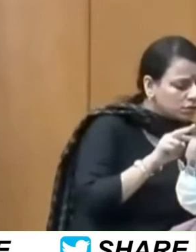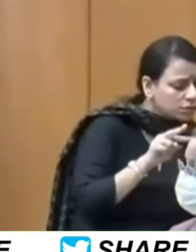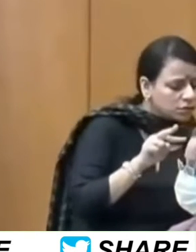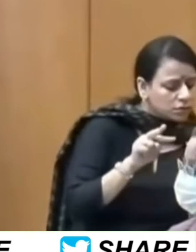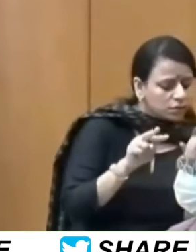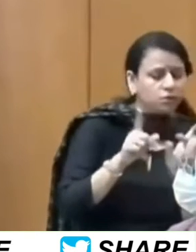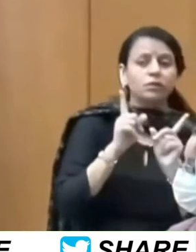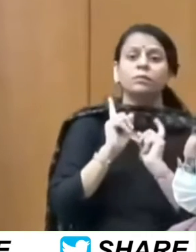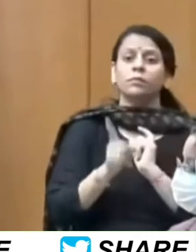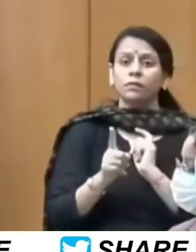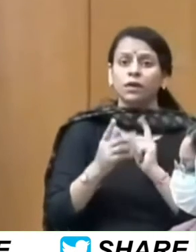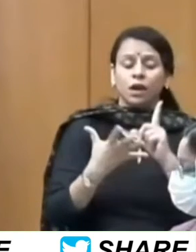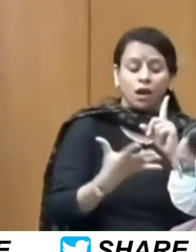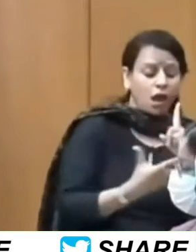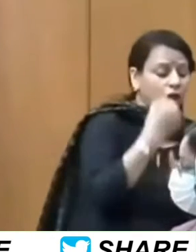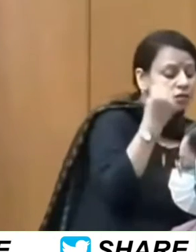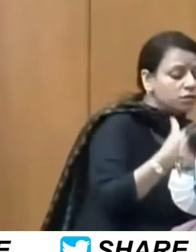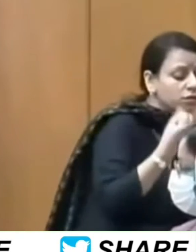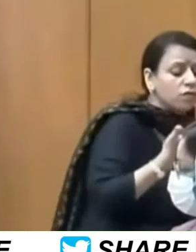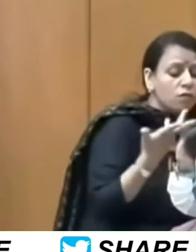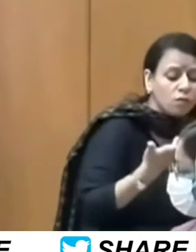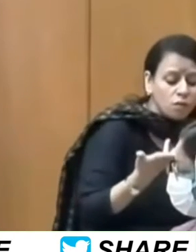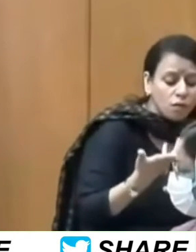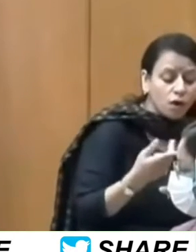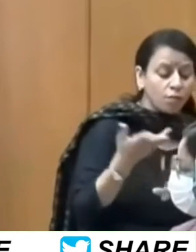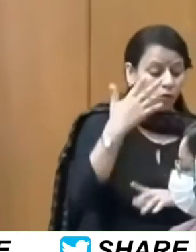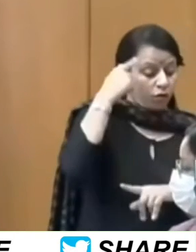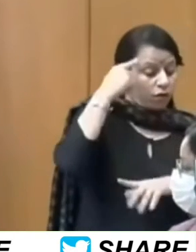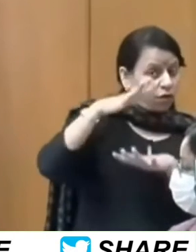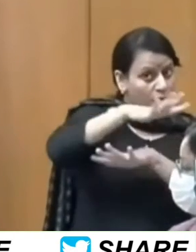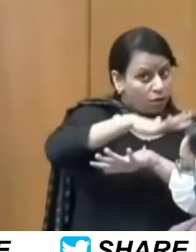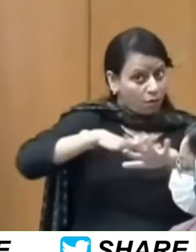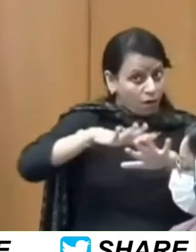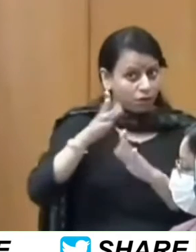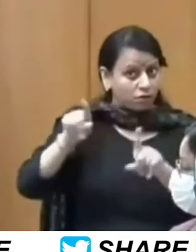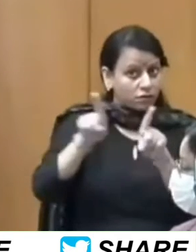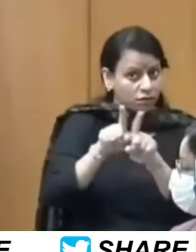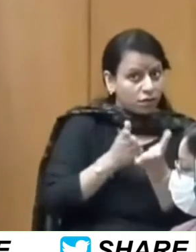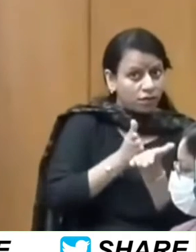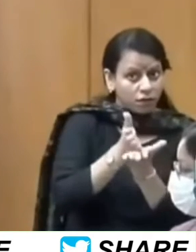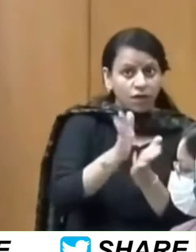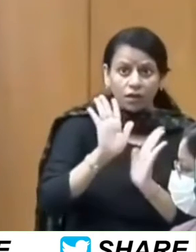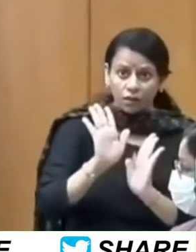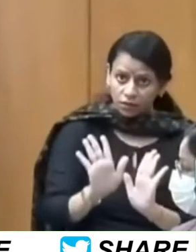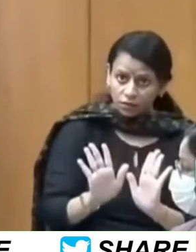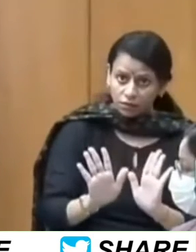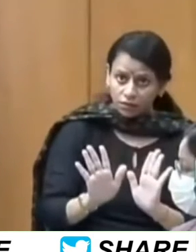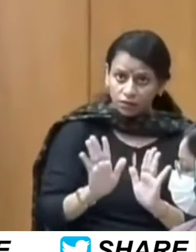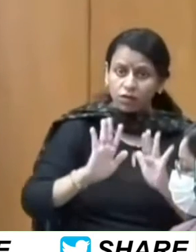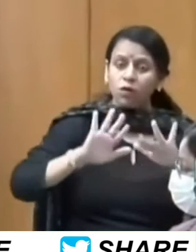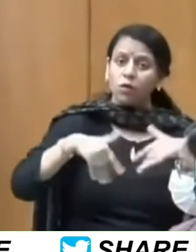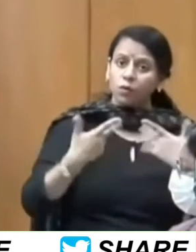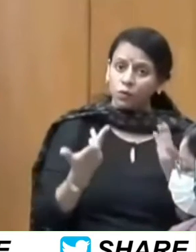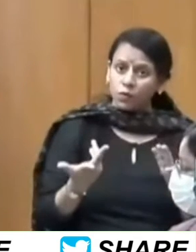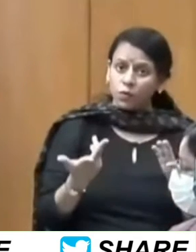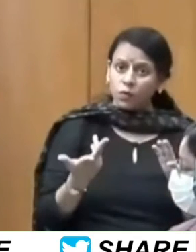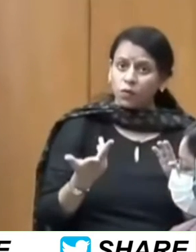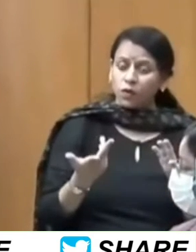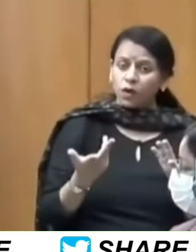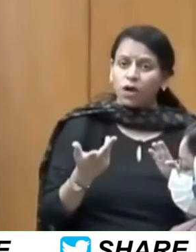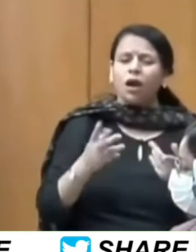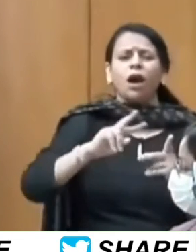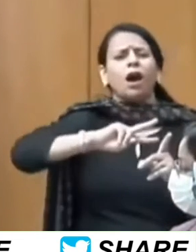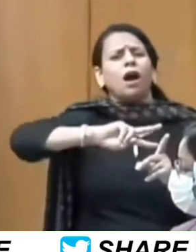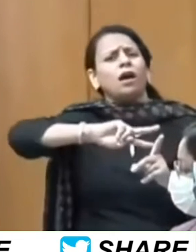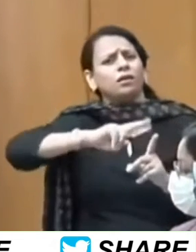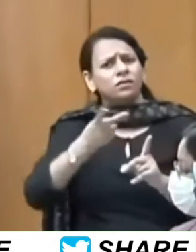है। उपलब्धि क्या हुई, जो सोचा गया था उस दिशा में है या नहीं है, या इस प्रकार की